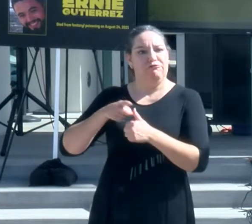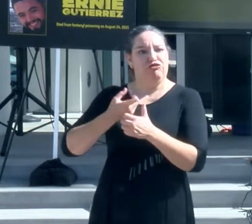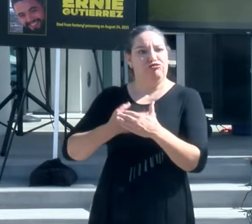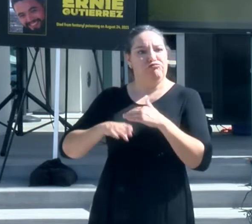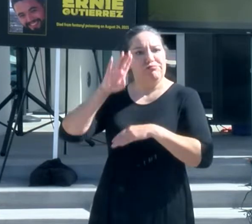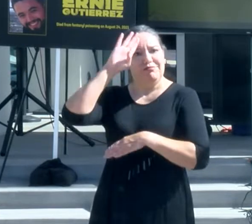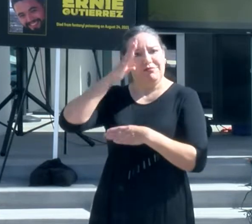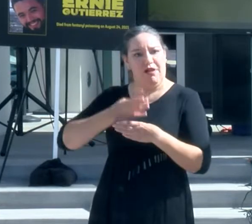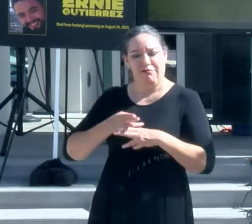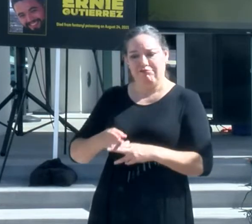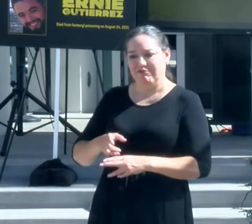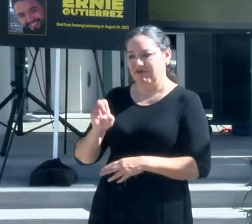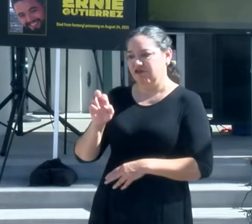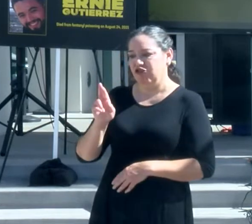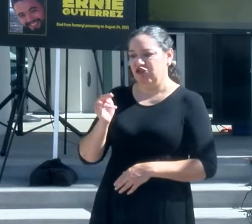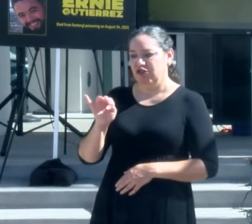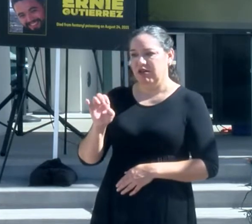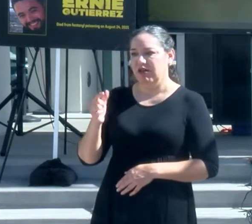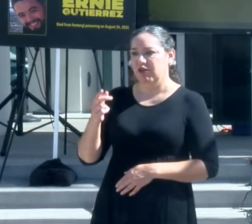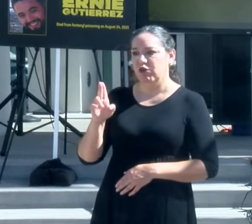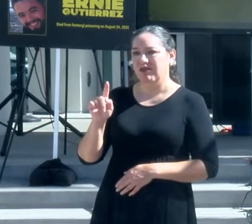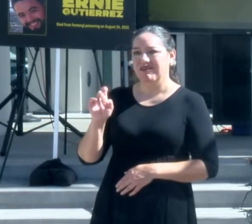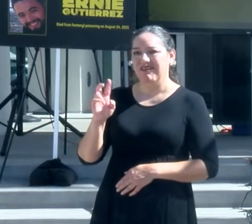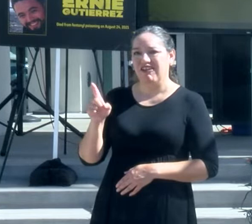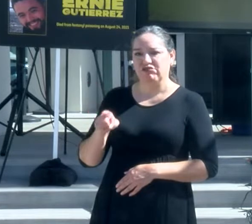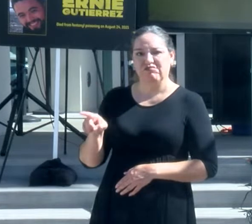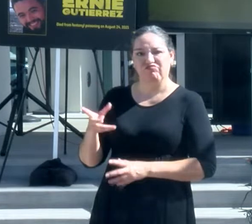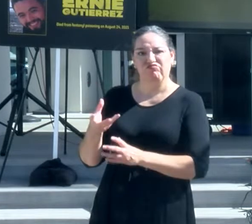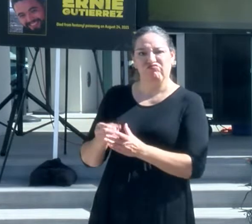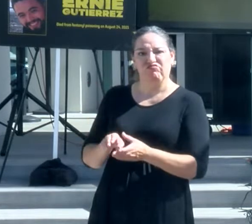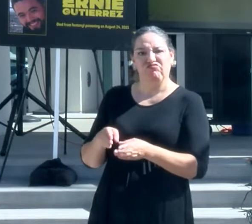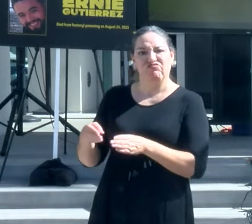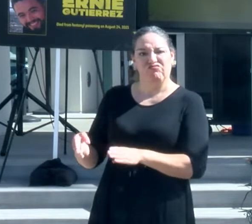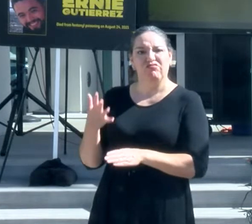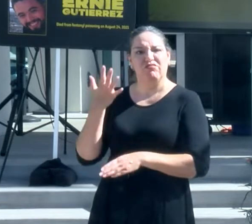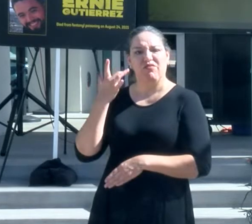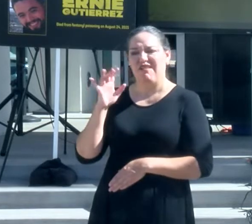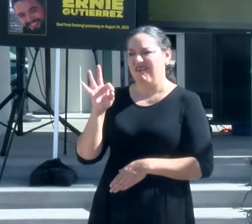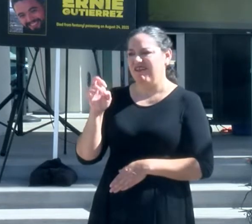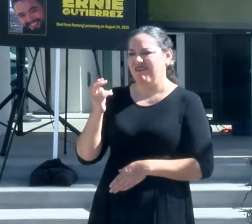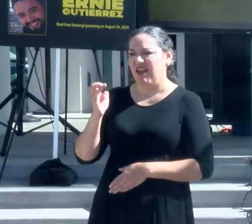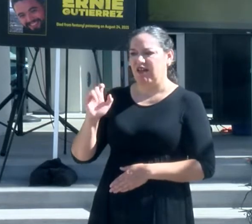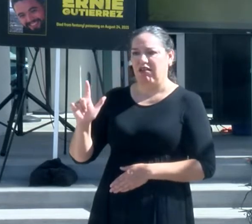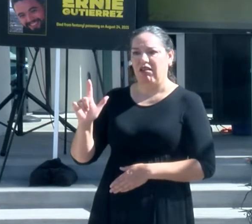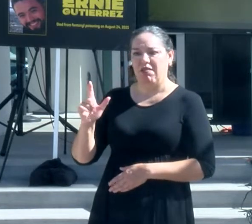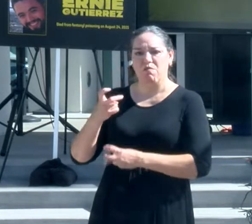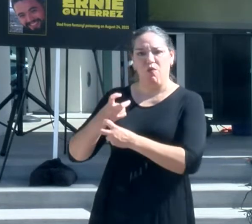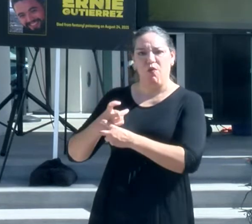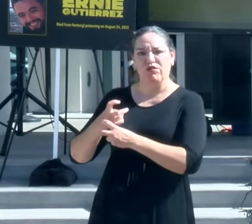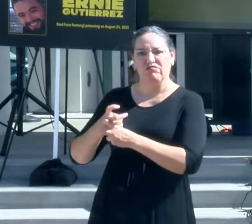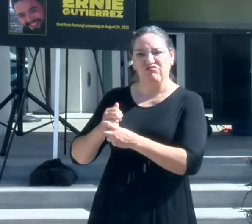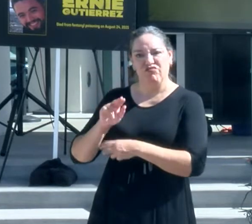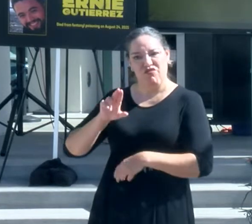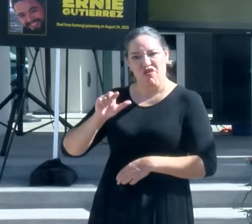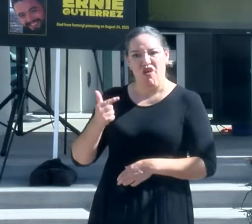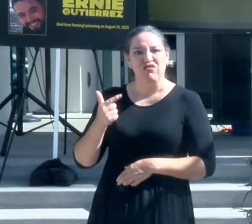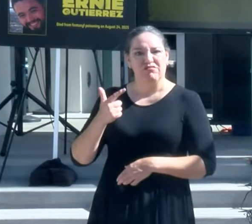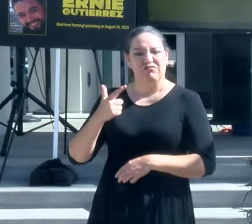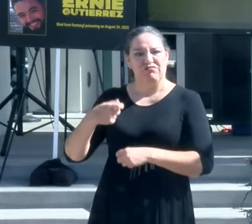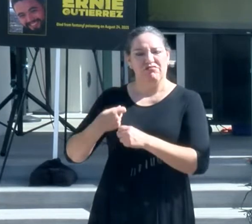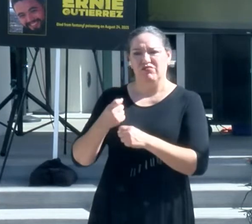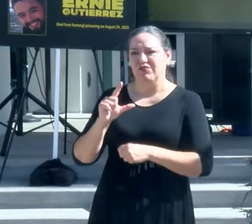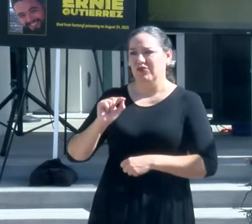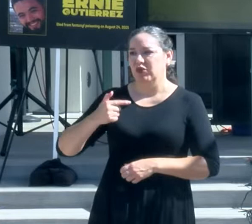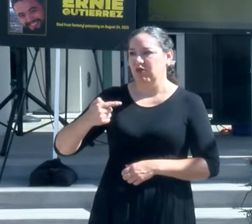Gutierrez, to fentanyl poisoning on August 24th, 2021. I feel that every parent who loses